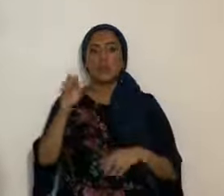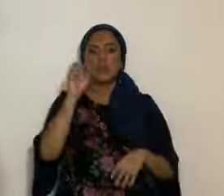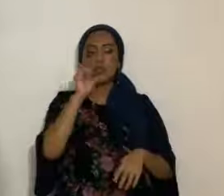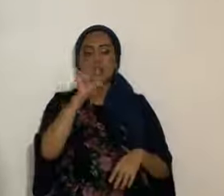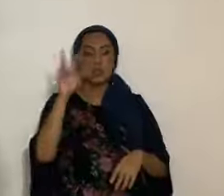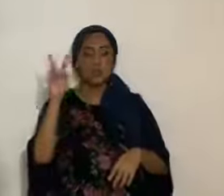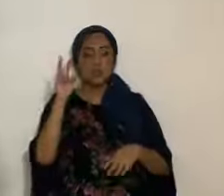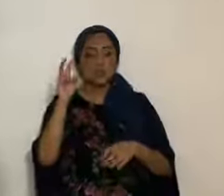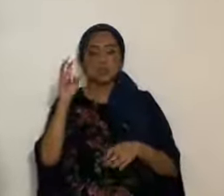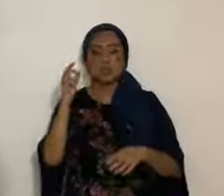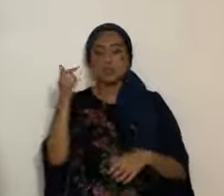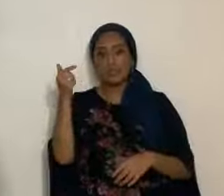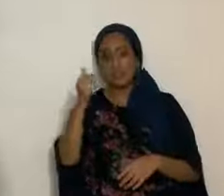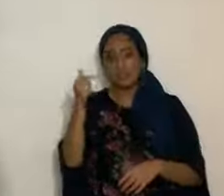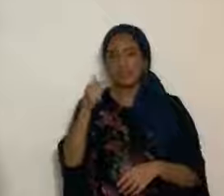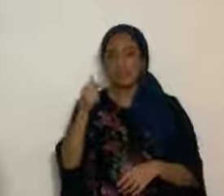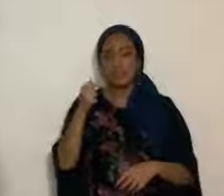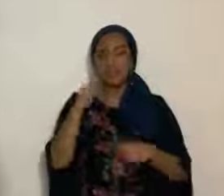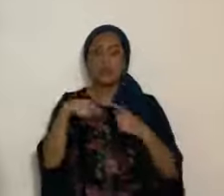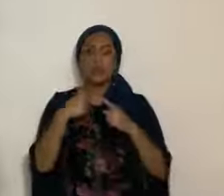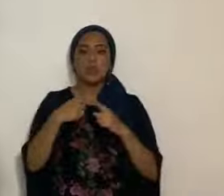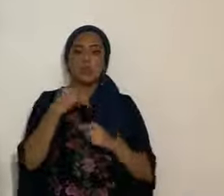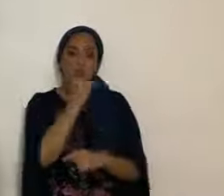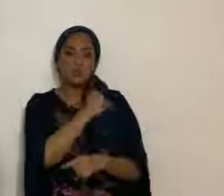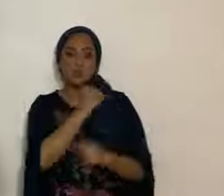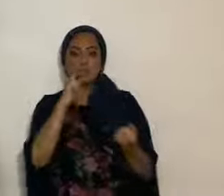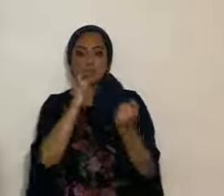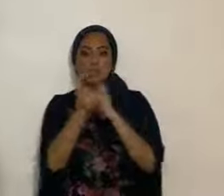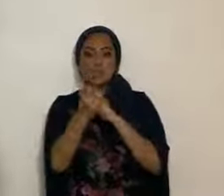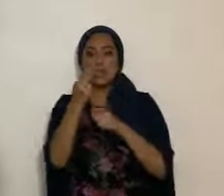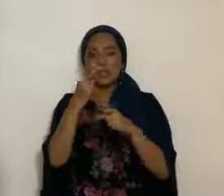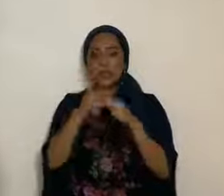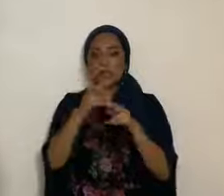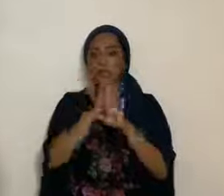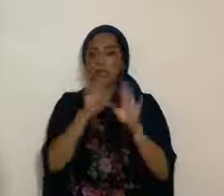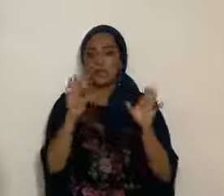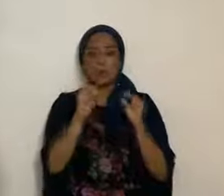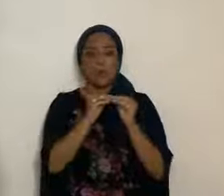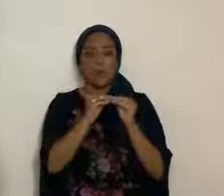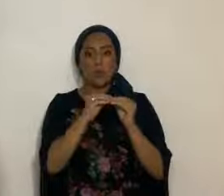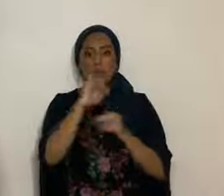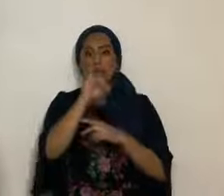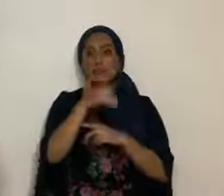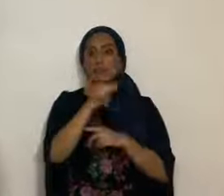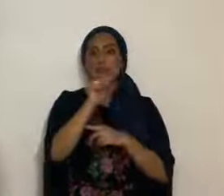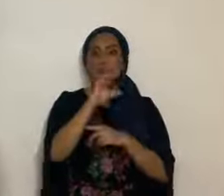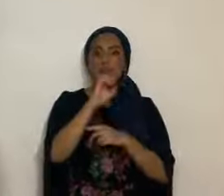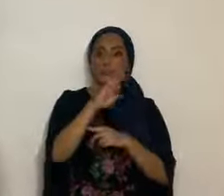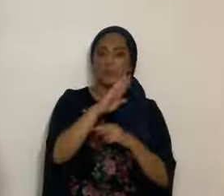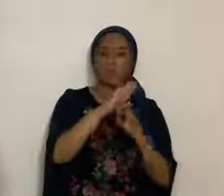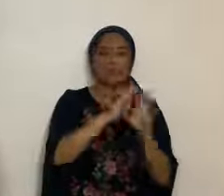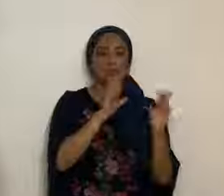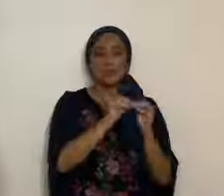Génesis cuando a Jacob se le cambia el nombre y deja de ser el engañador, el usurpador, para